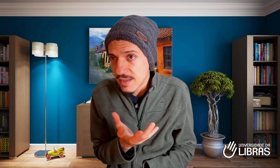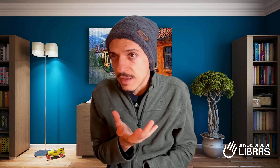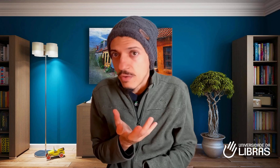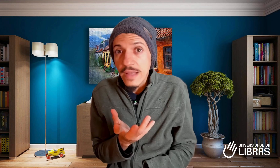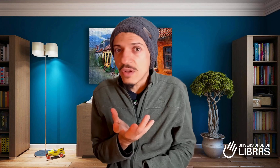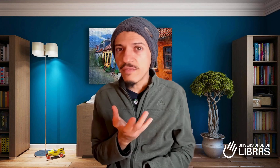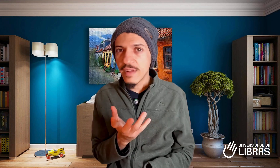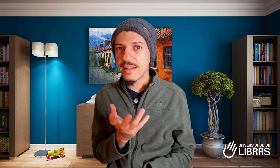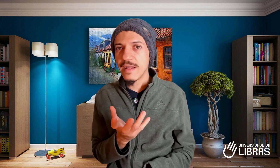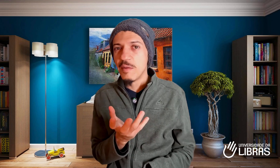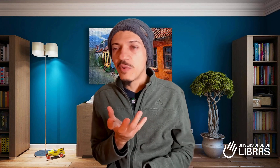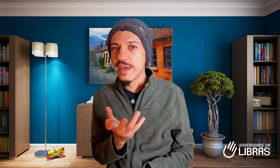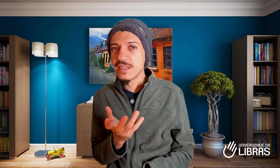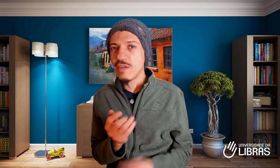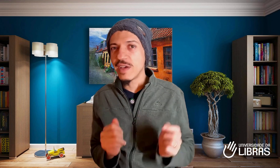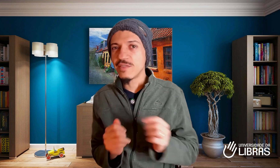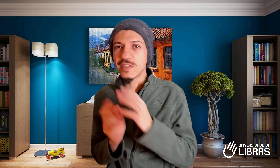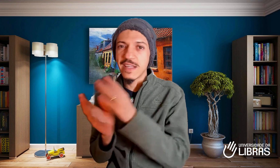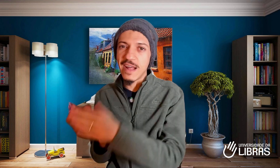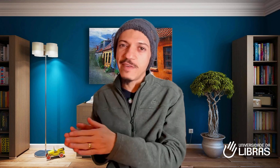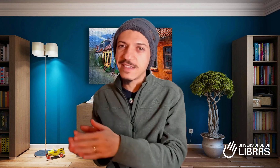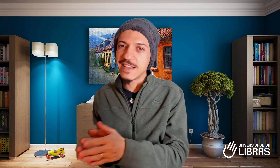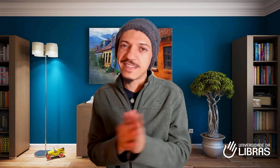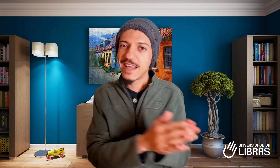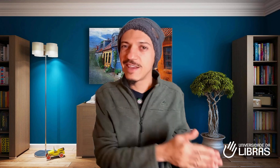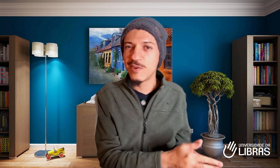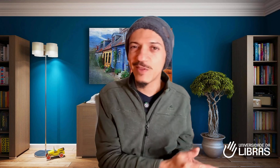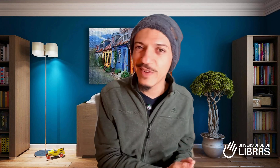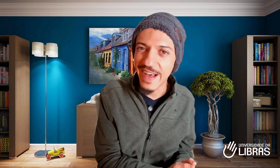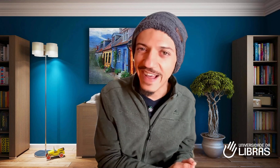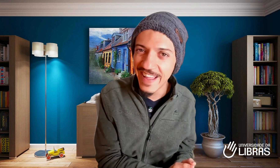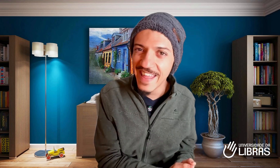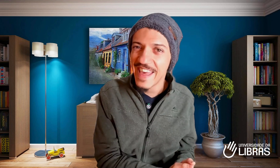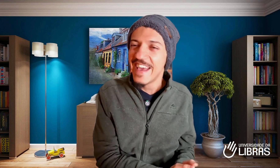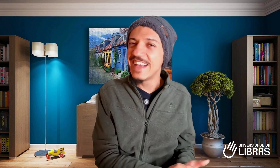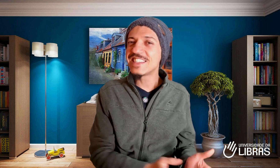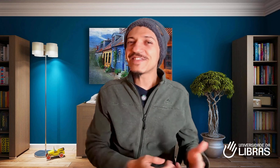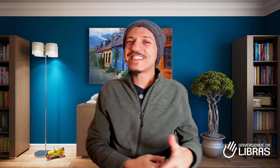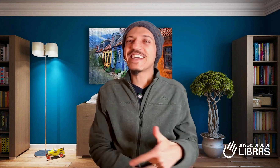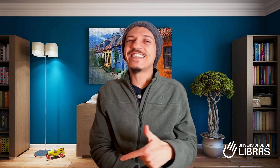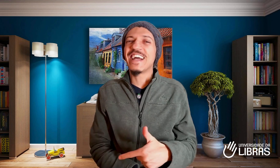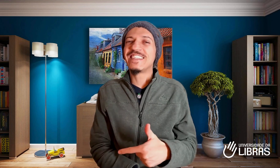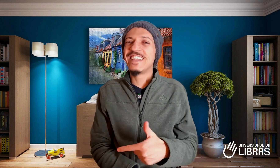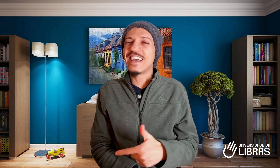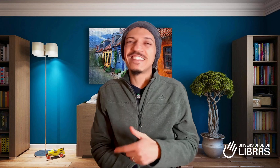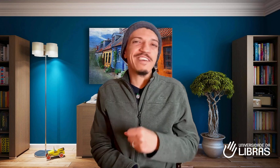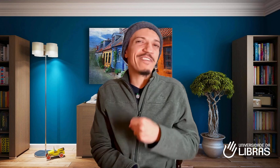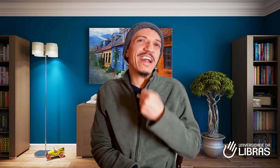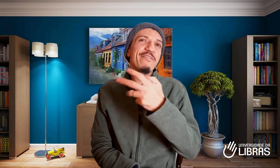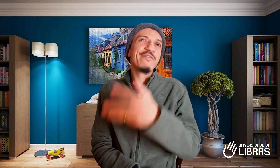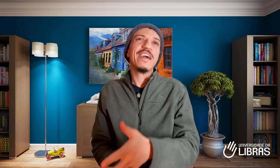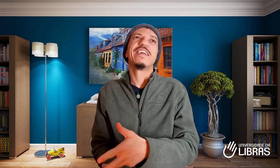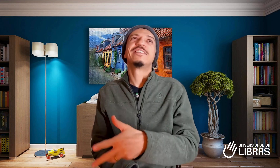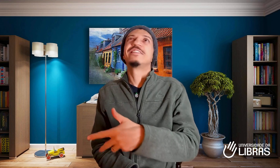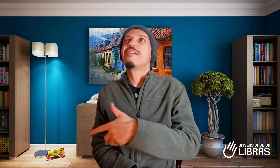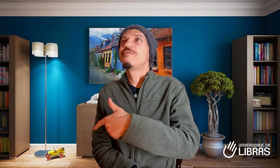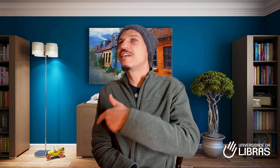não resolve nada. Porque se ao invés de você ir na feira, você quiser ir em outro lugar, e se você quiser dizer que você vai na feira e da feira você vai fazer